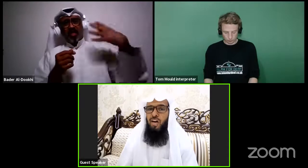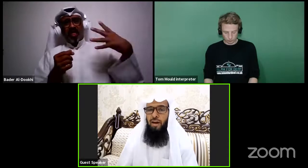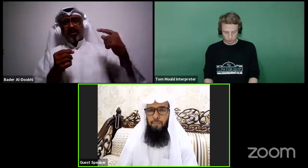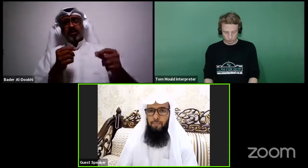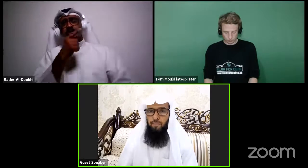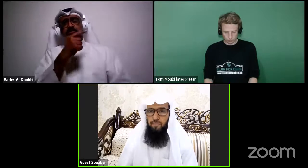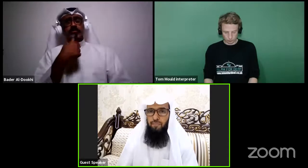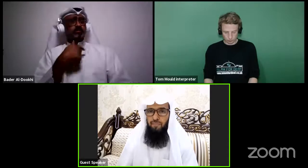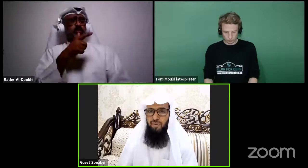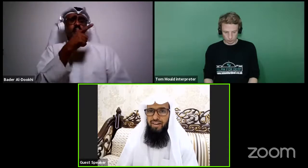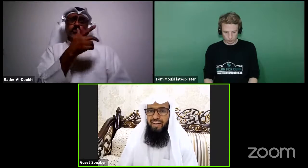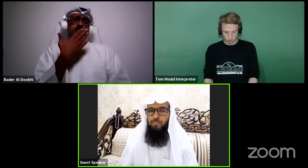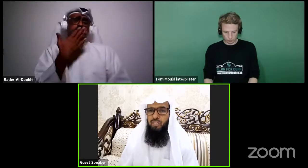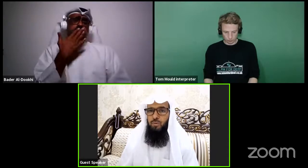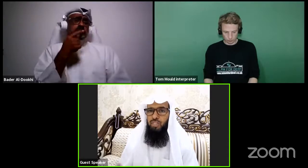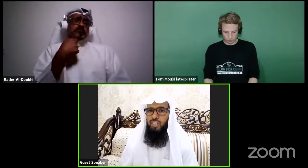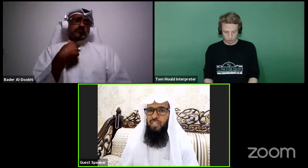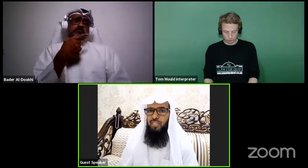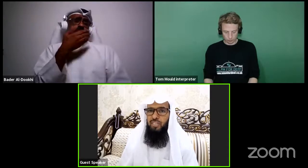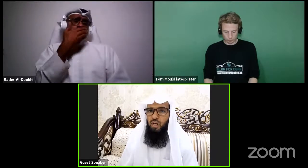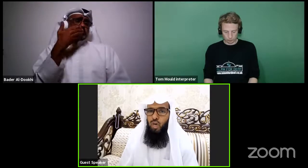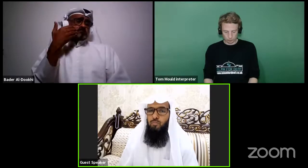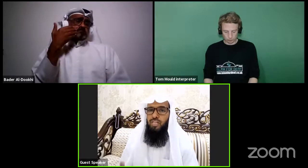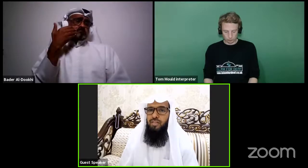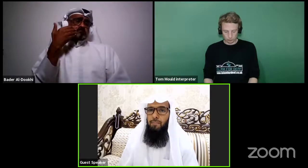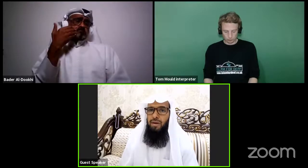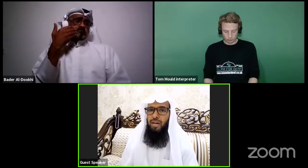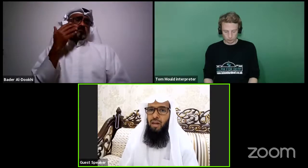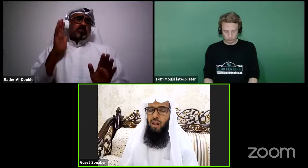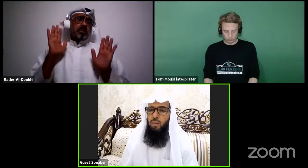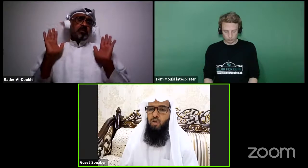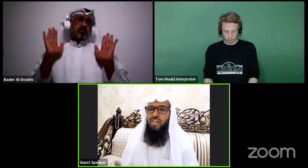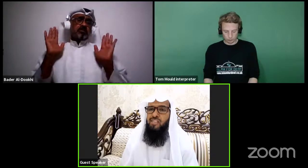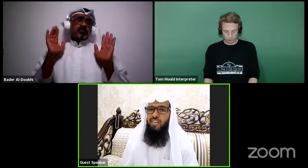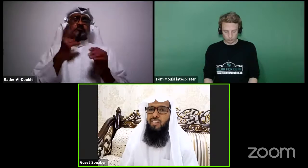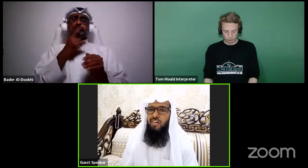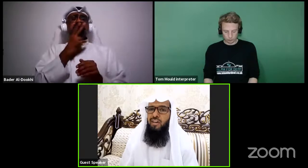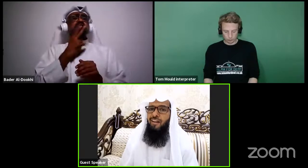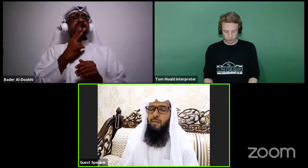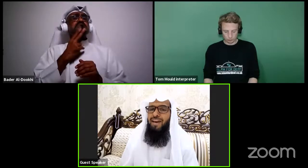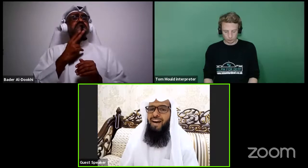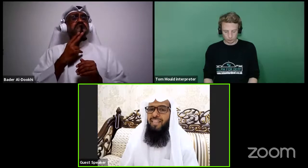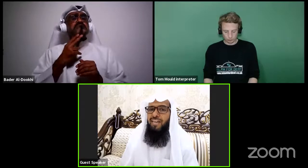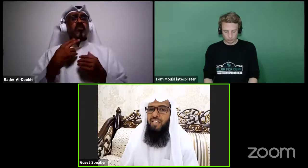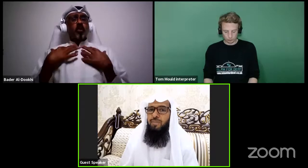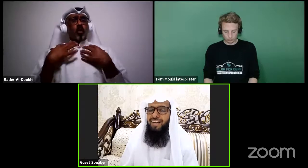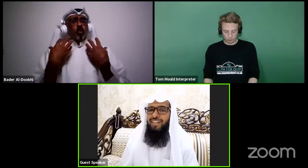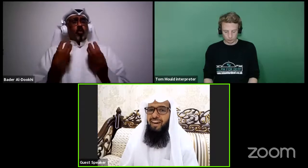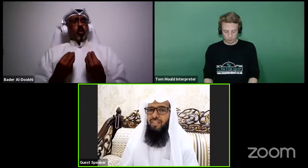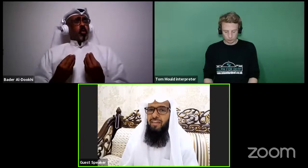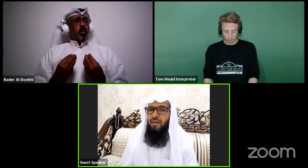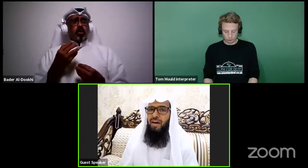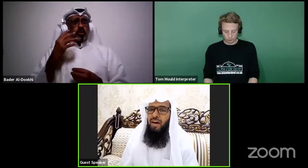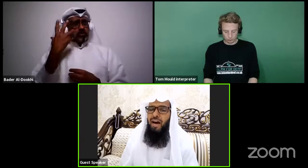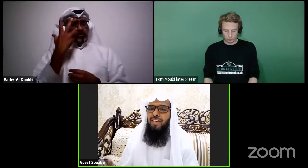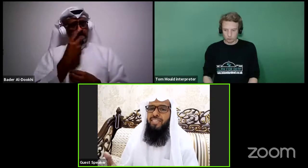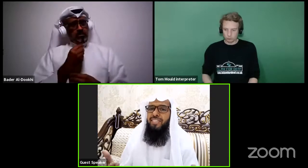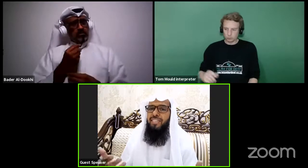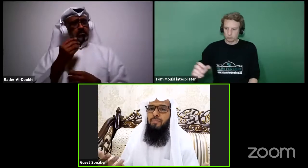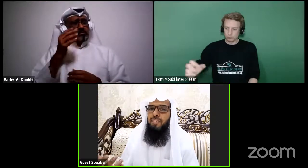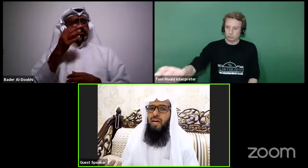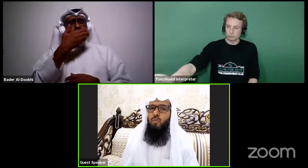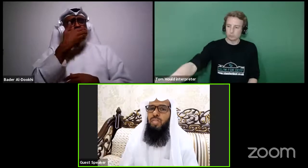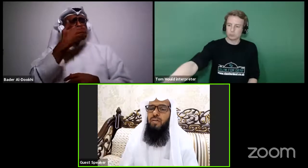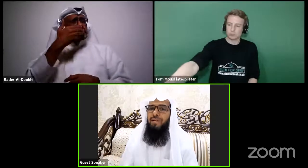إني صائم، أنا متوشح متجمل متزين بهذه العبادة العظيمة